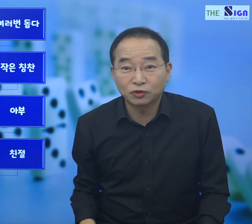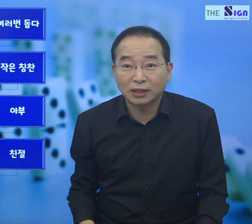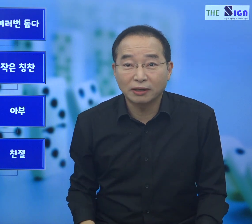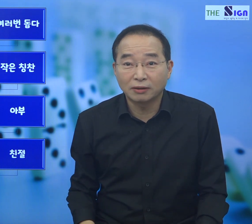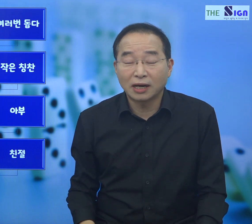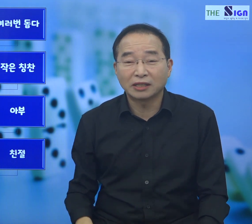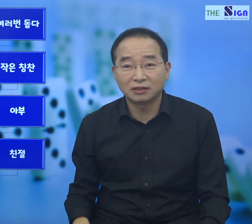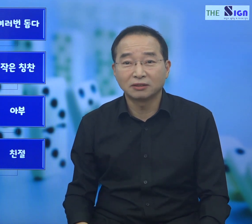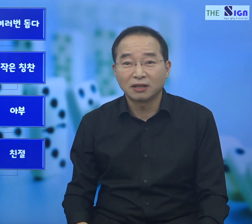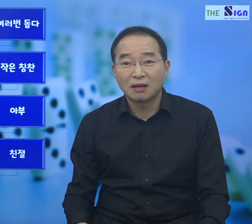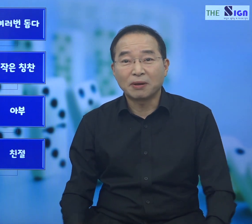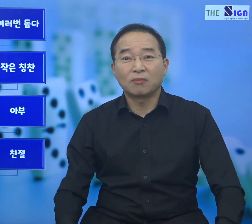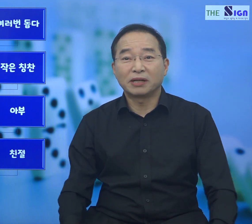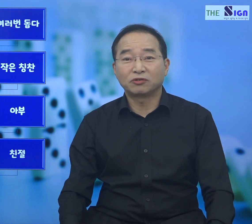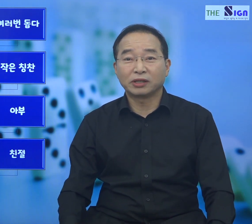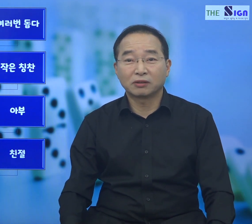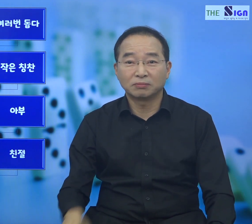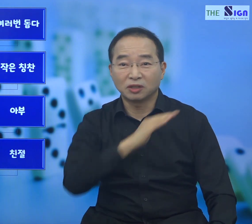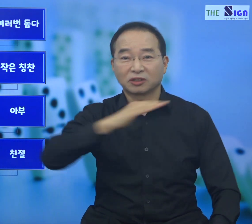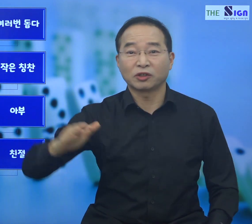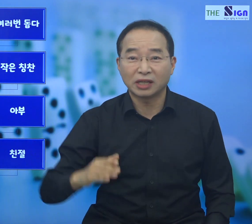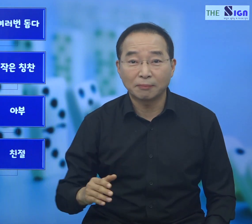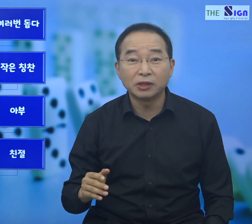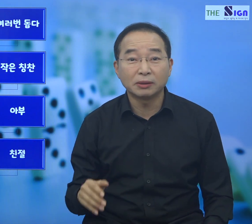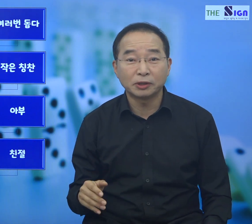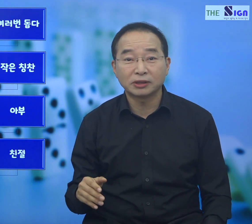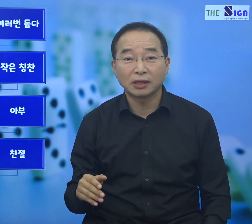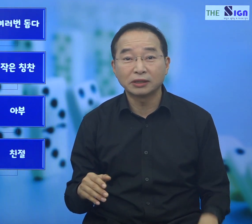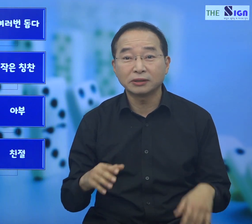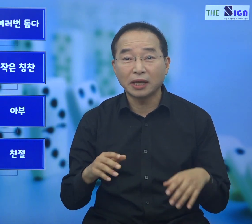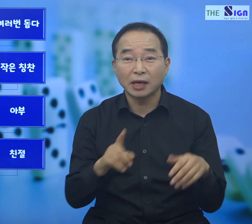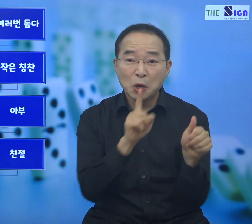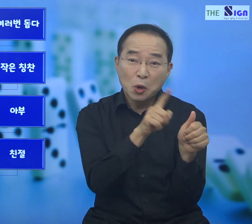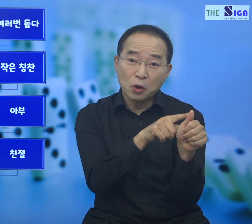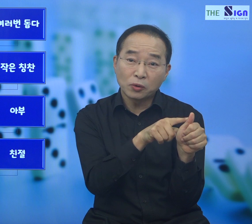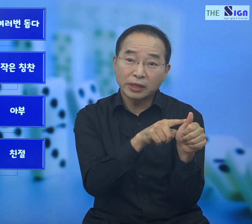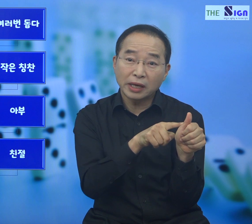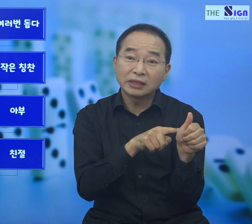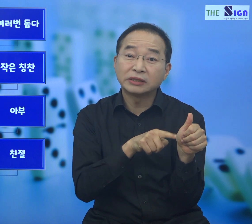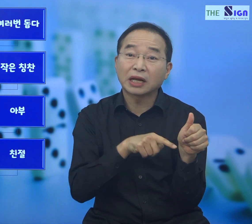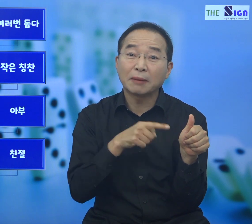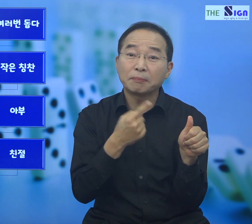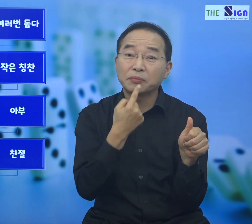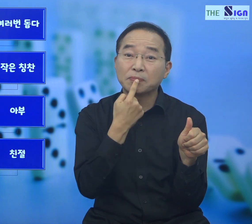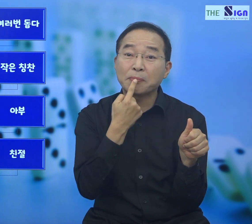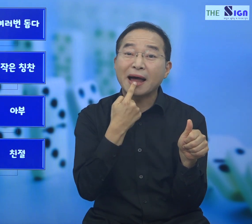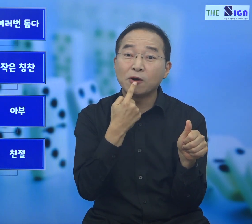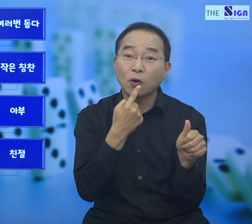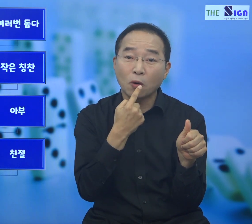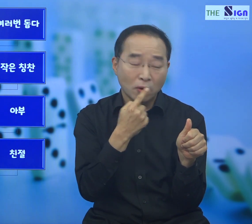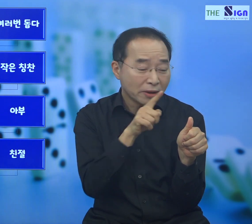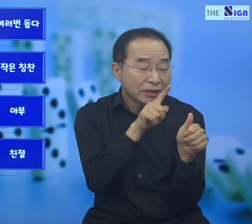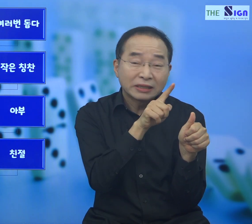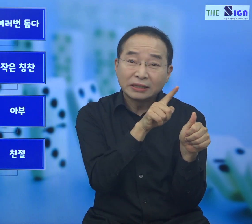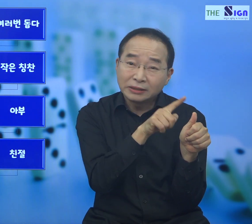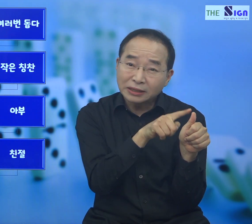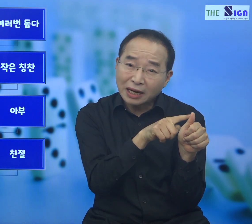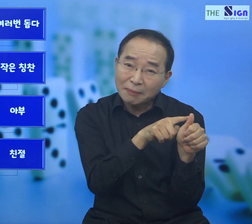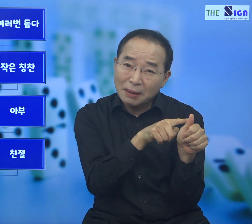주잖아요. 아들은 100원만 주세요. 그럼 너 저리가 뭐 이래 버리잖아요. 그때 이런 게 그 사람 말로 그 사람에